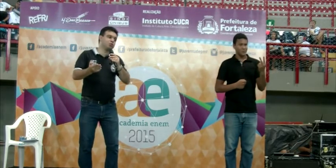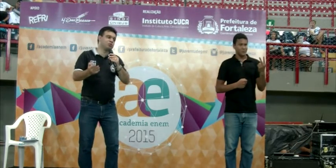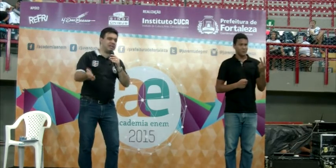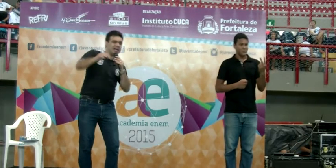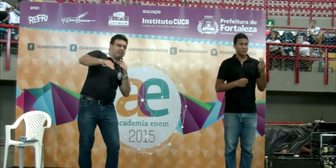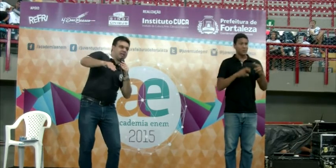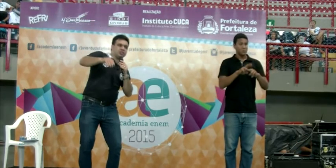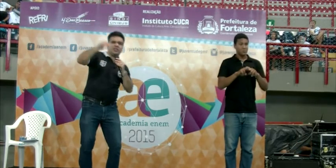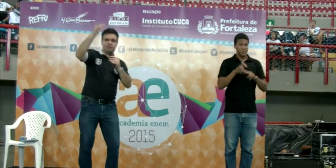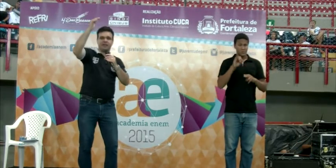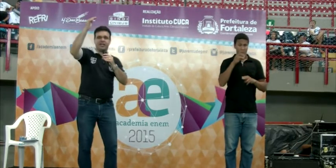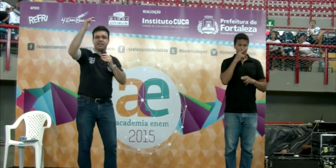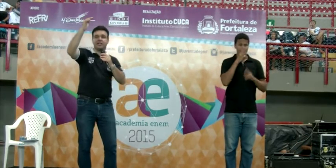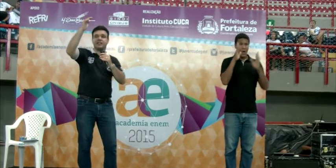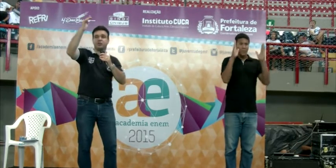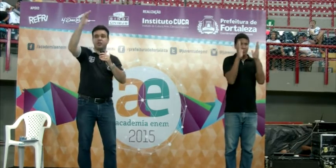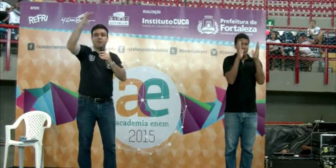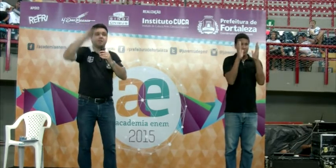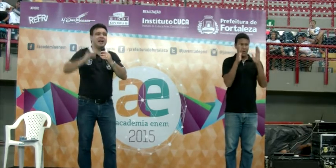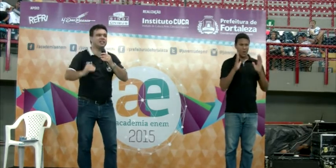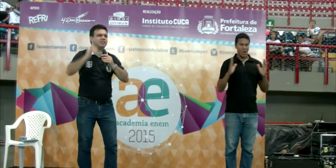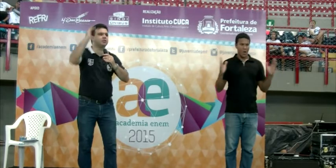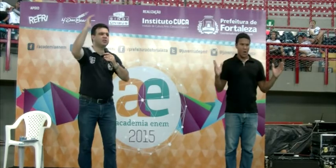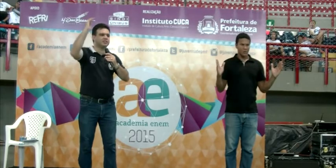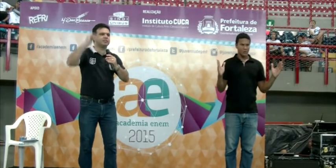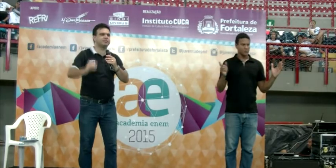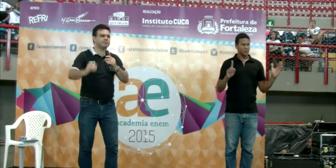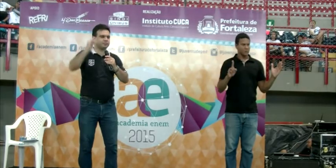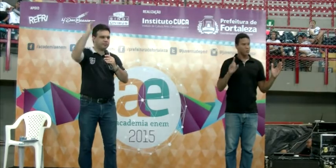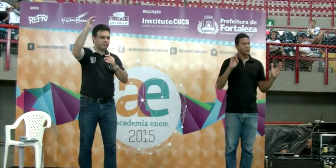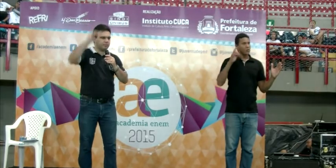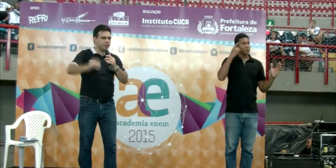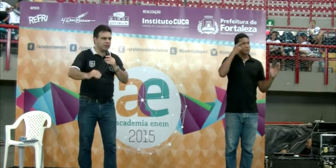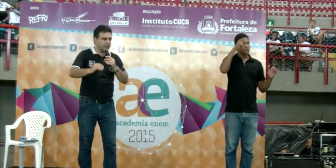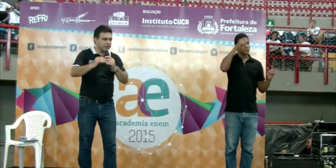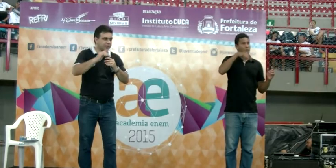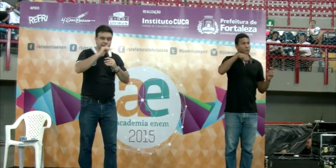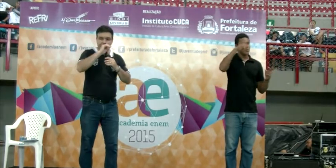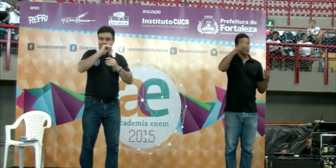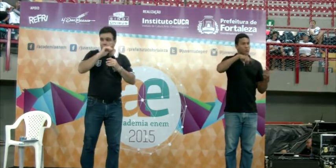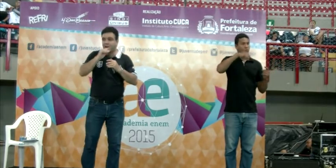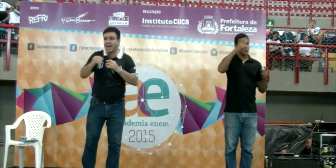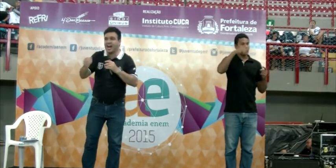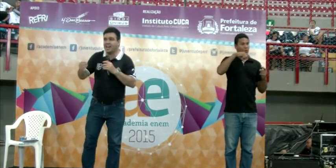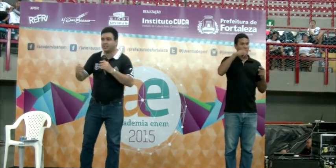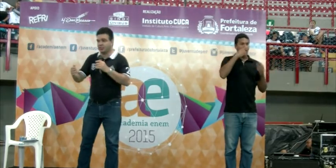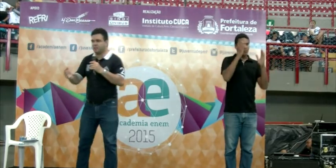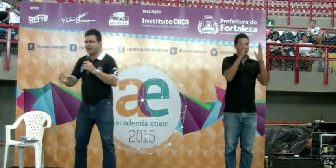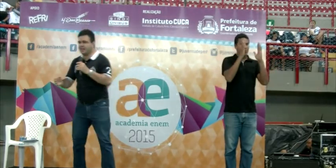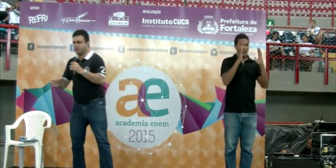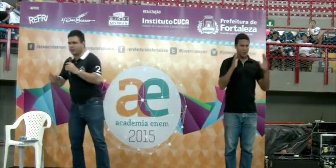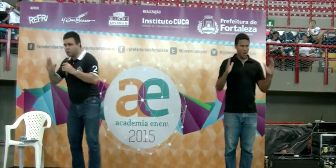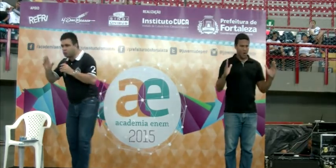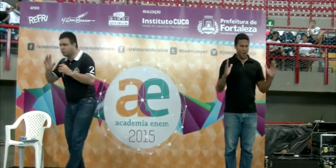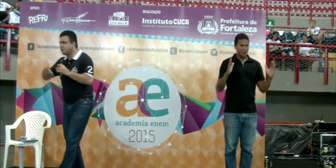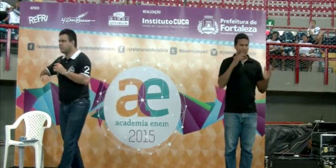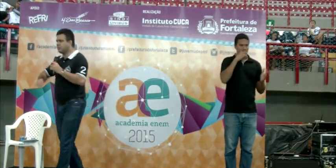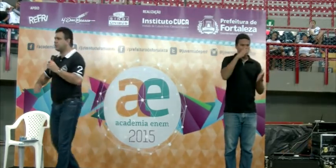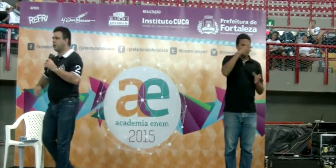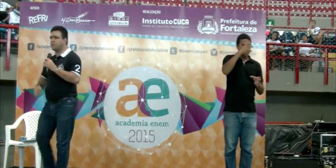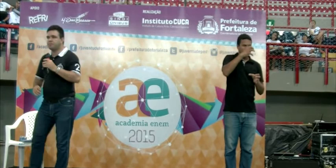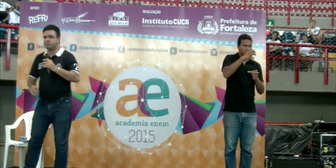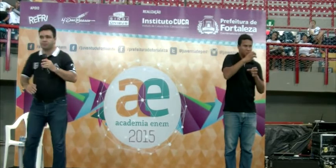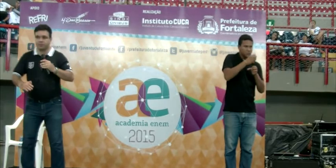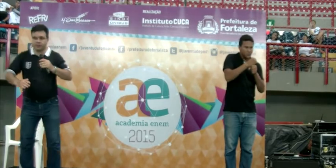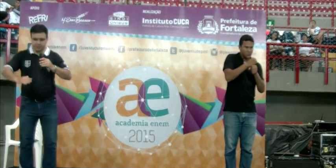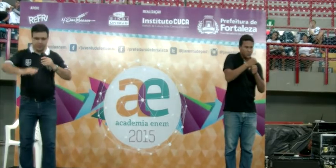Como eu não uso nem a grande nem a pequena, que tal eu tirar uma média das duas? Então, para calcular a área de trapézio, a gente costuma